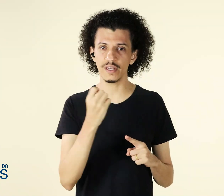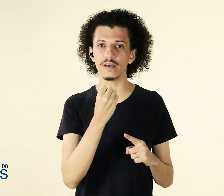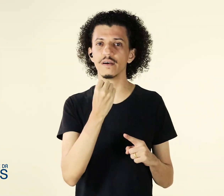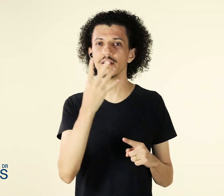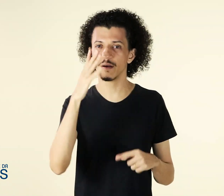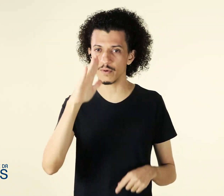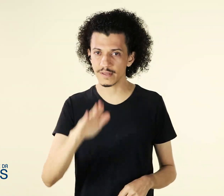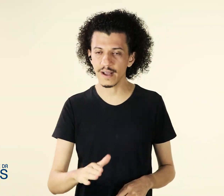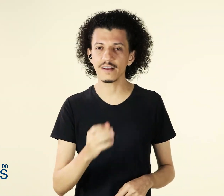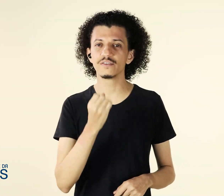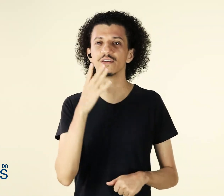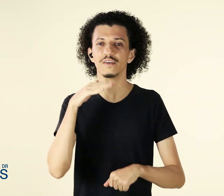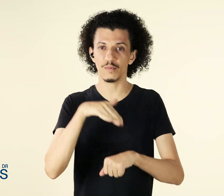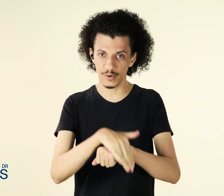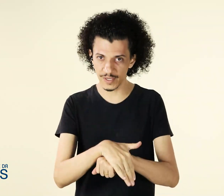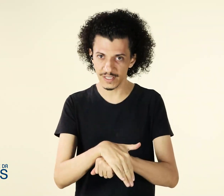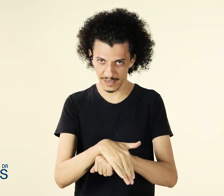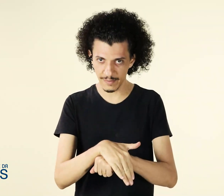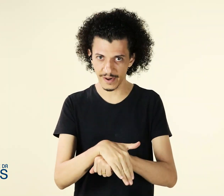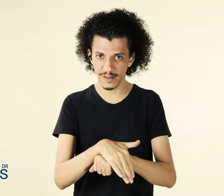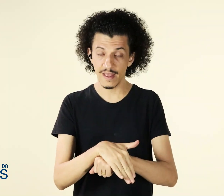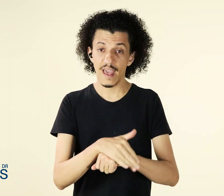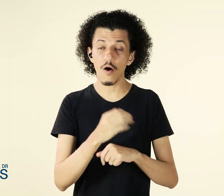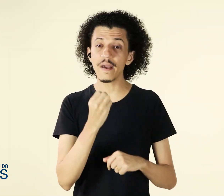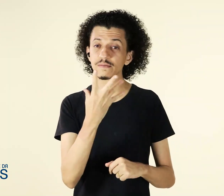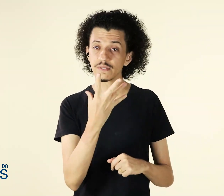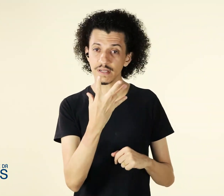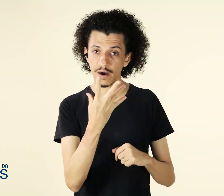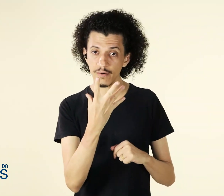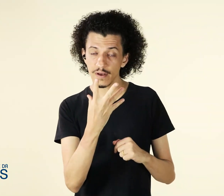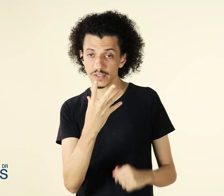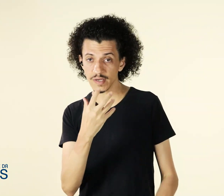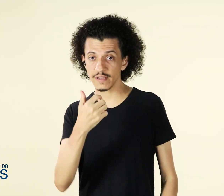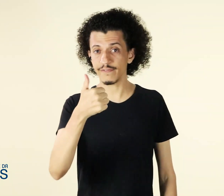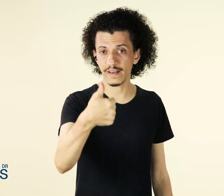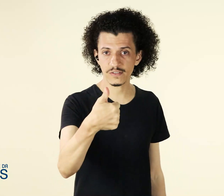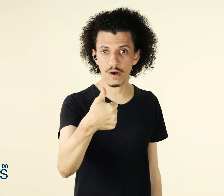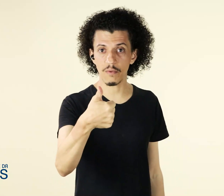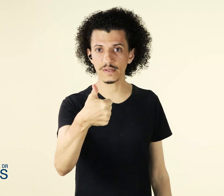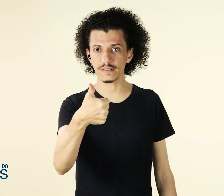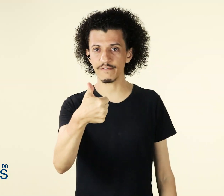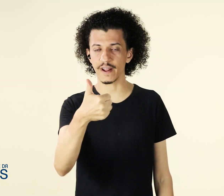dia, boa tarde, boa noite, lembra? É o mesmo sinal, só que você faz com a mão assim na frente.